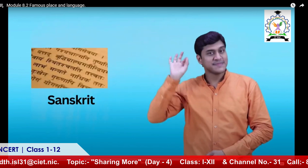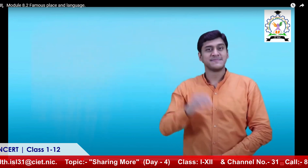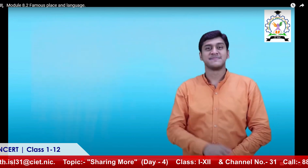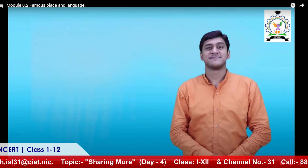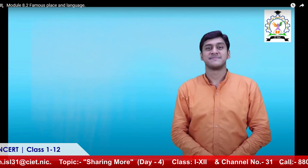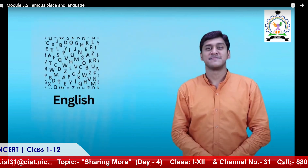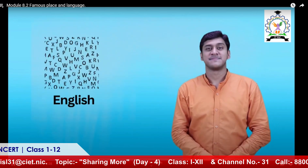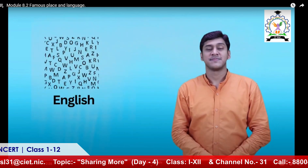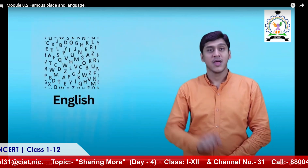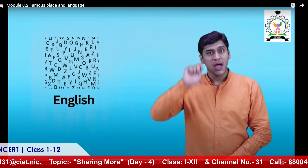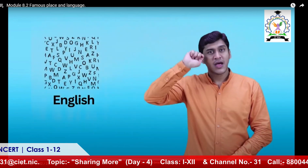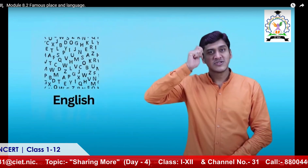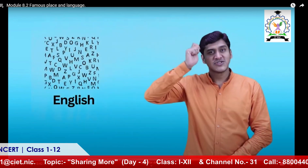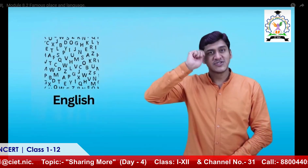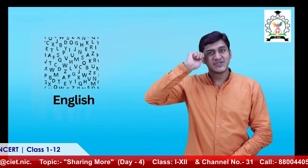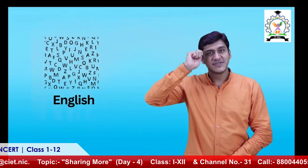संस्कृत।